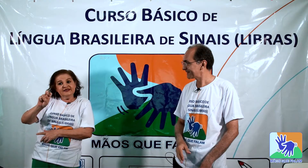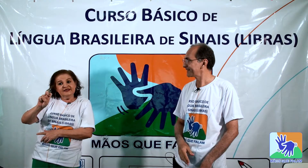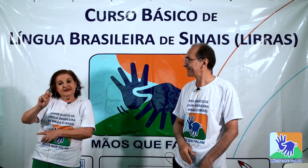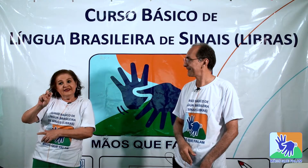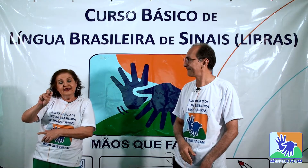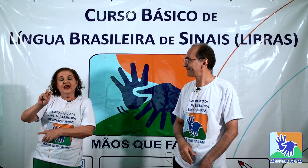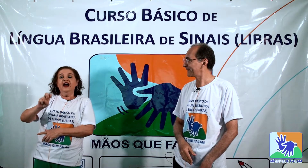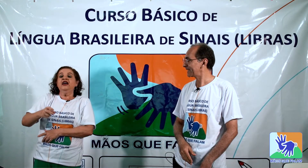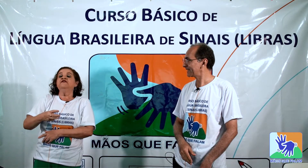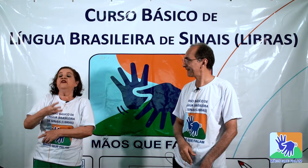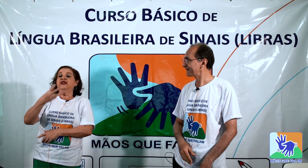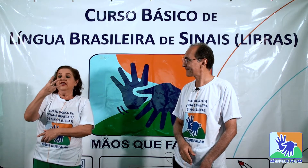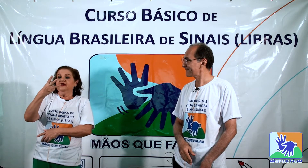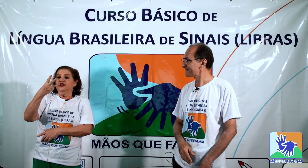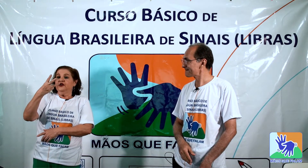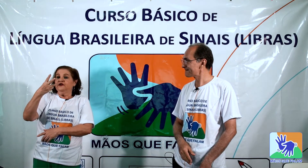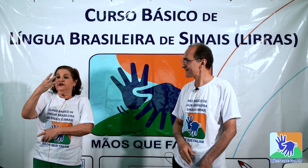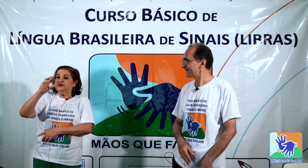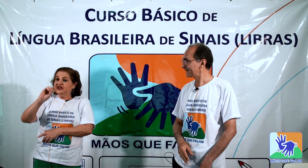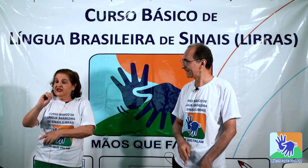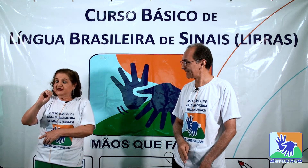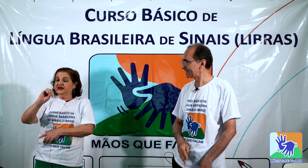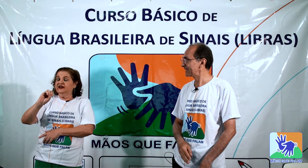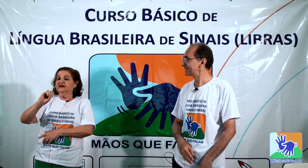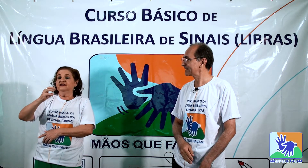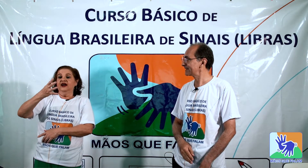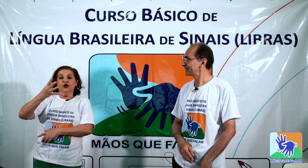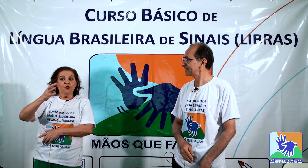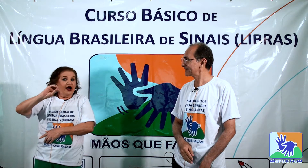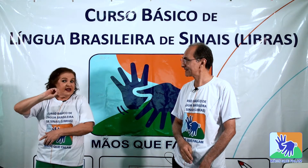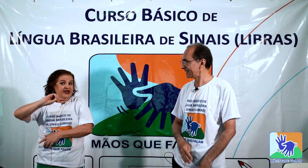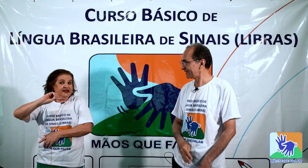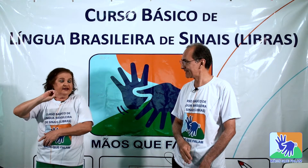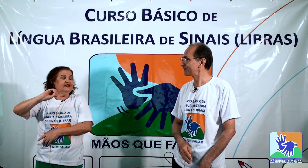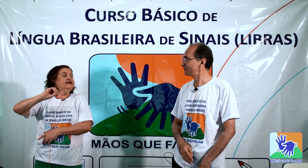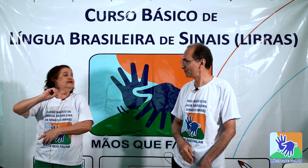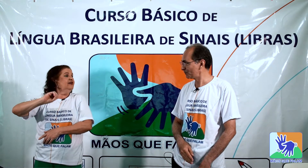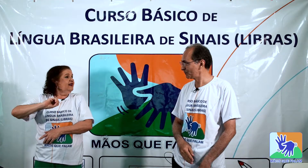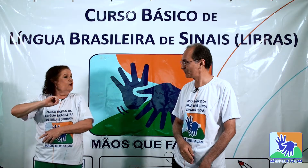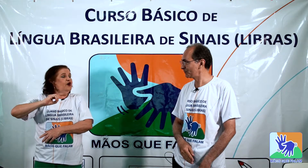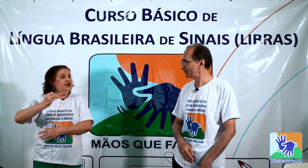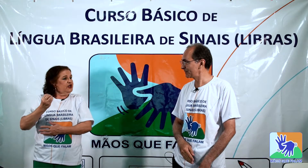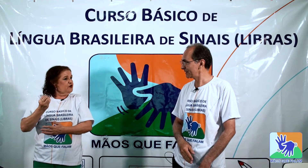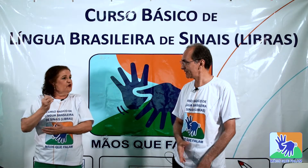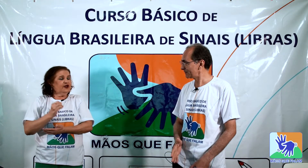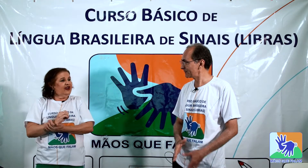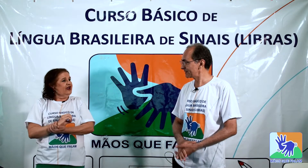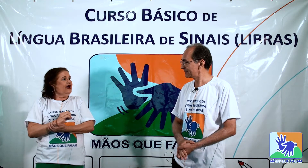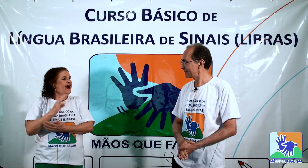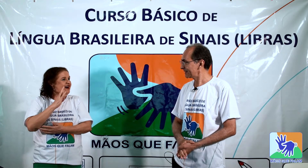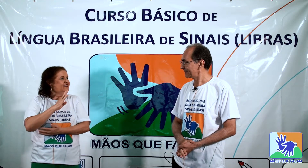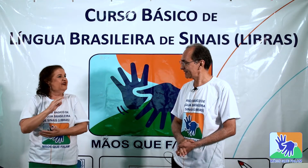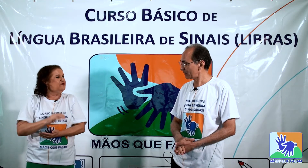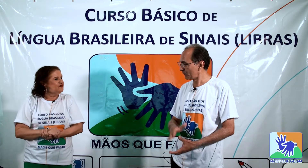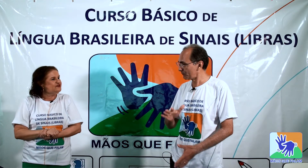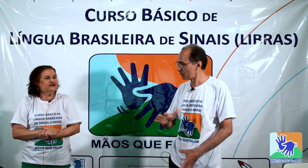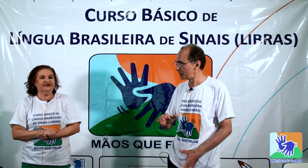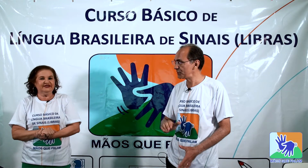15. Aí vem 30, 40, né? Olha aí, legal, né, então, professor? No início,